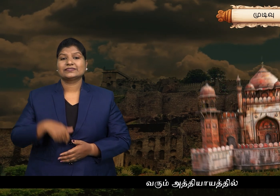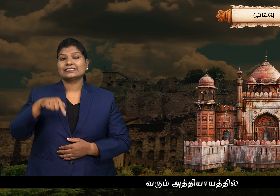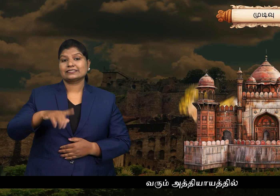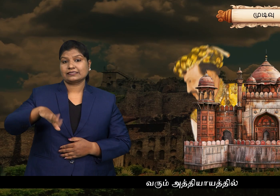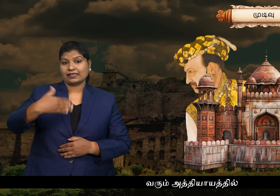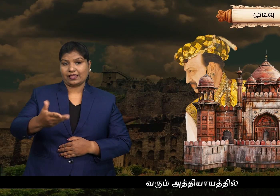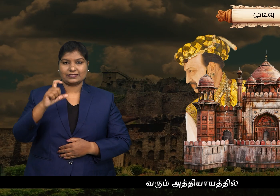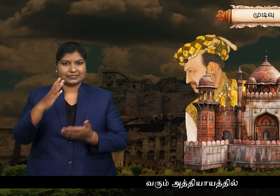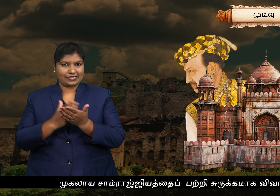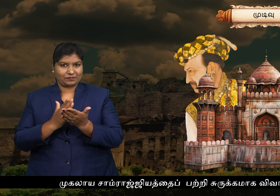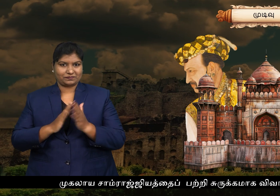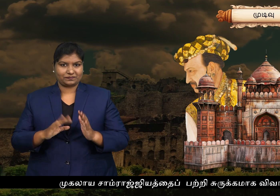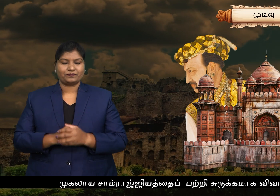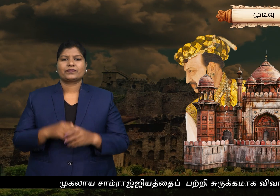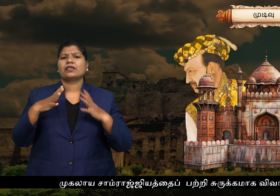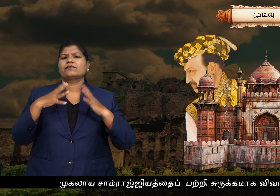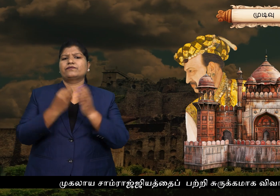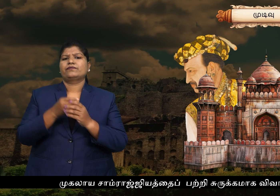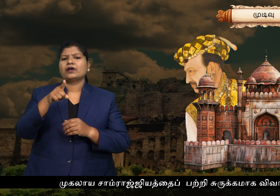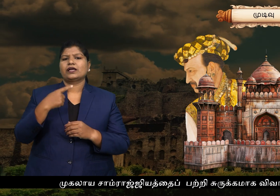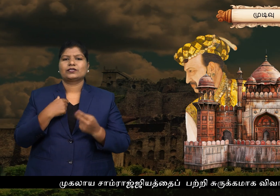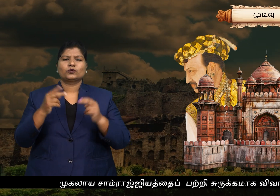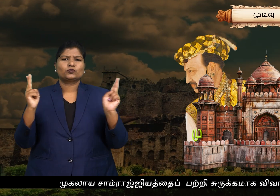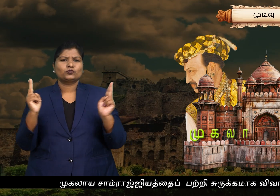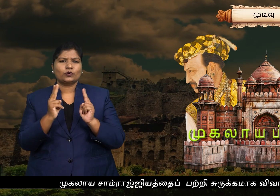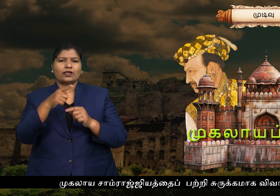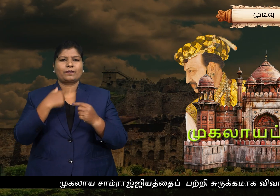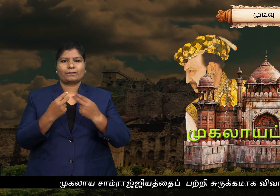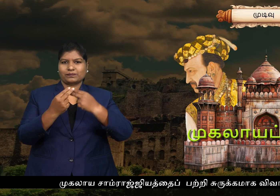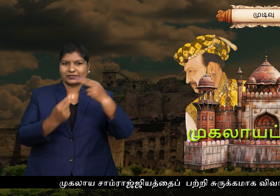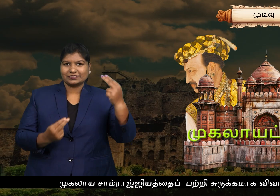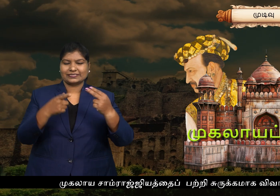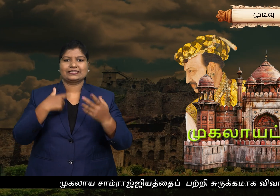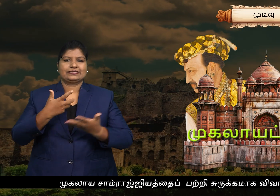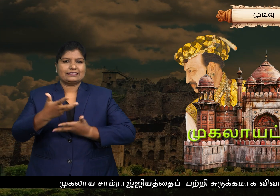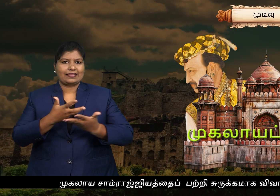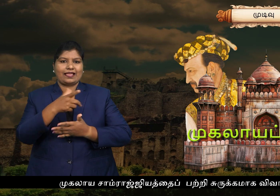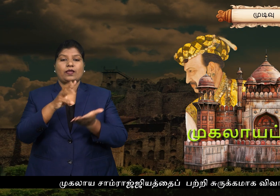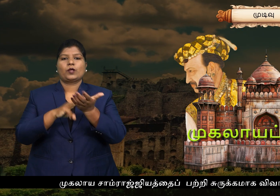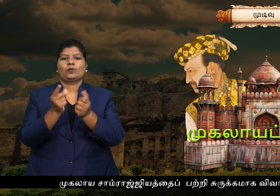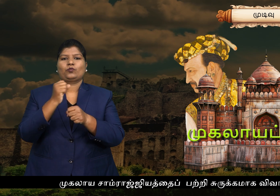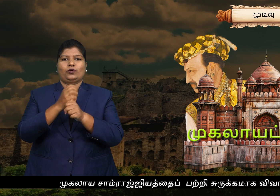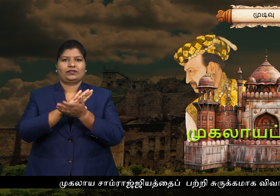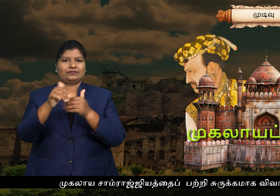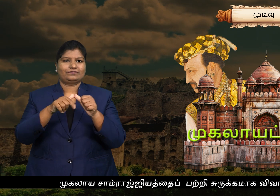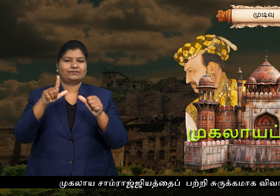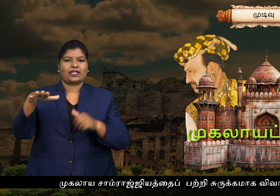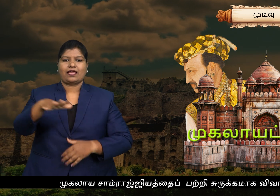வரும் அத்தியாயத்தில் முகலாய சாம்ராஜ்யத்தை பற்றி சுருக்கமாக விவாதிப்போம்.